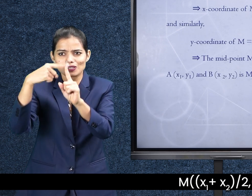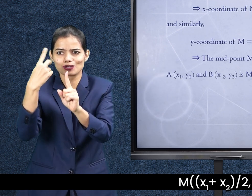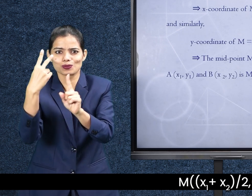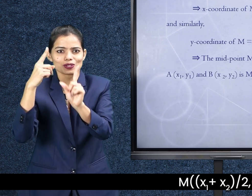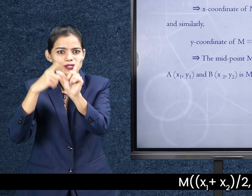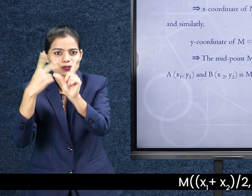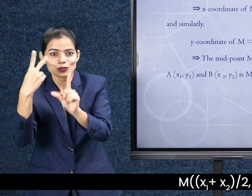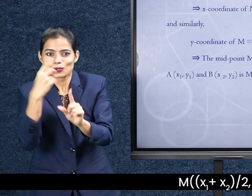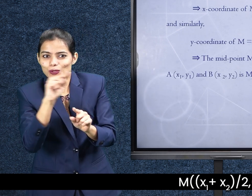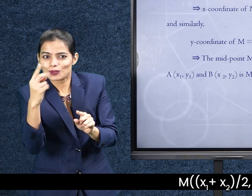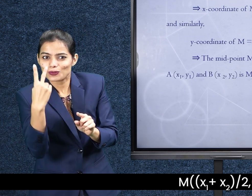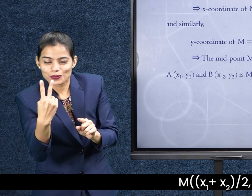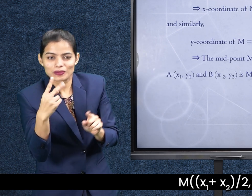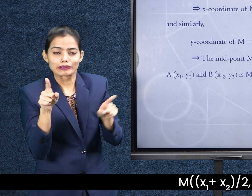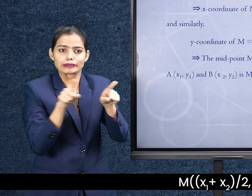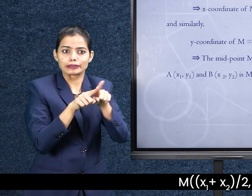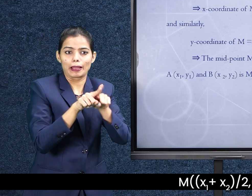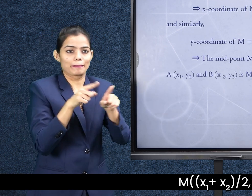2 ಆಗಿದೆ.